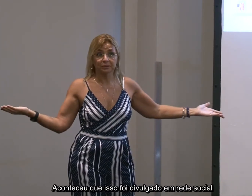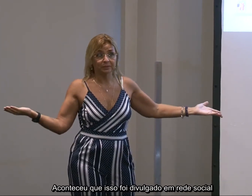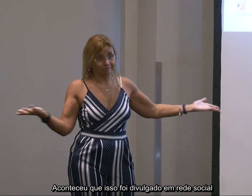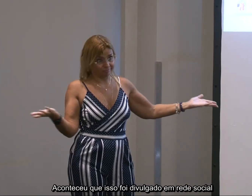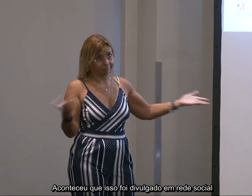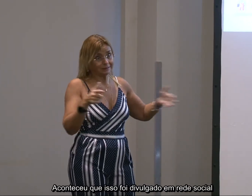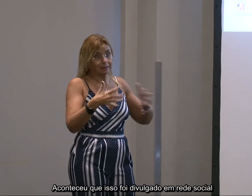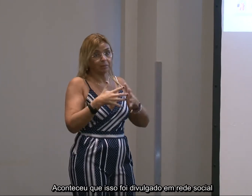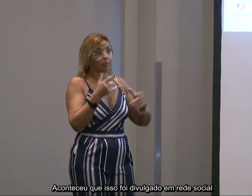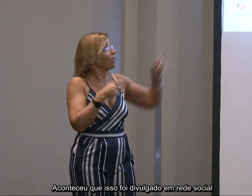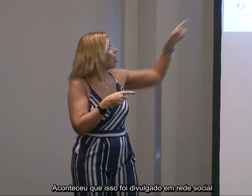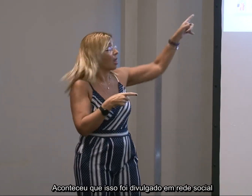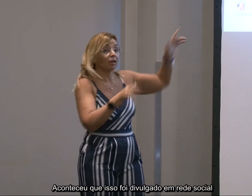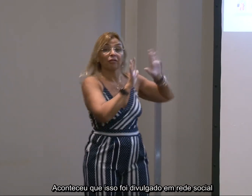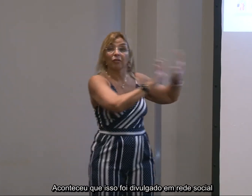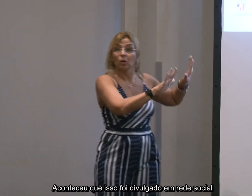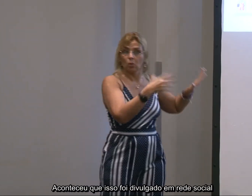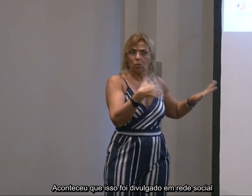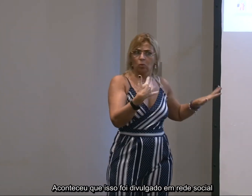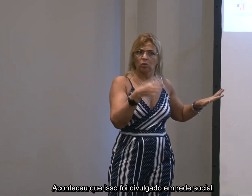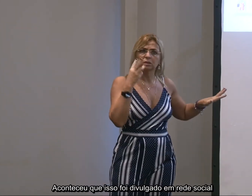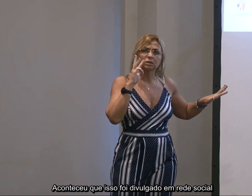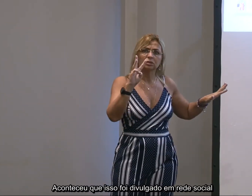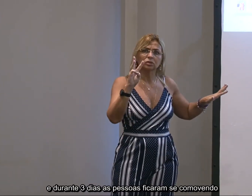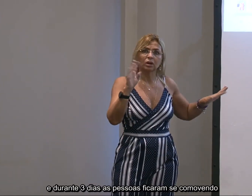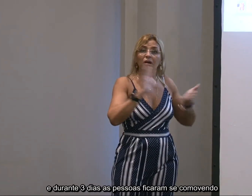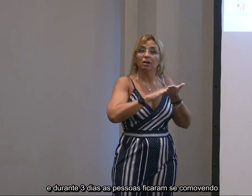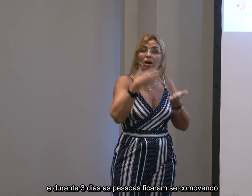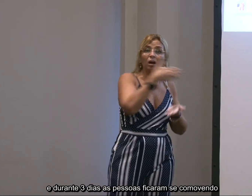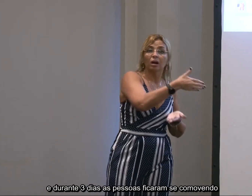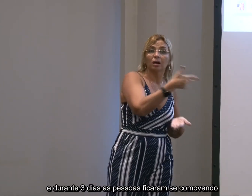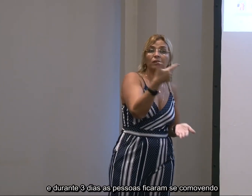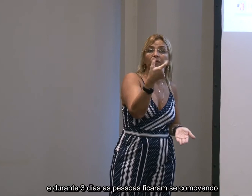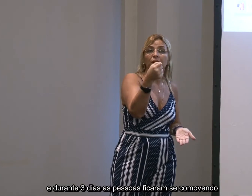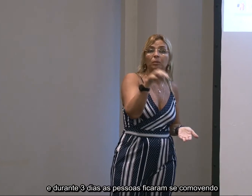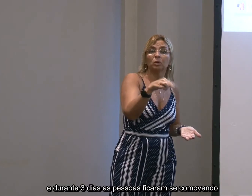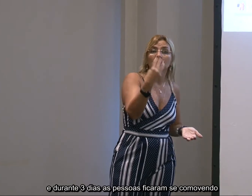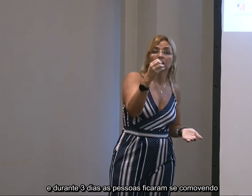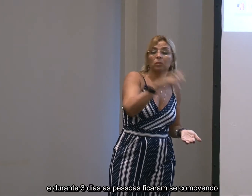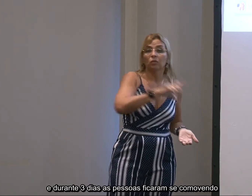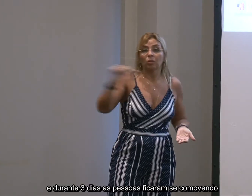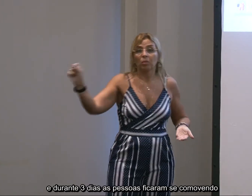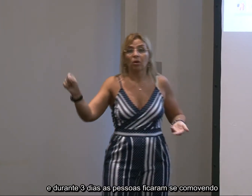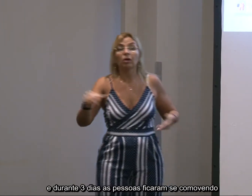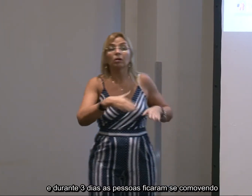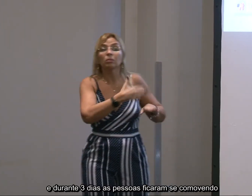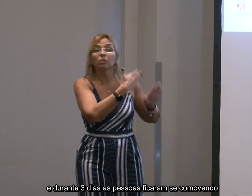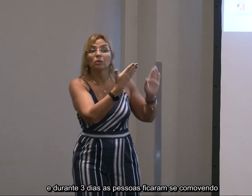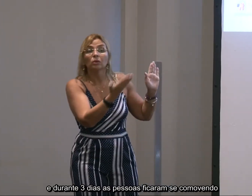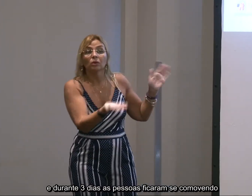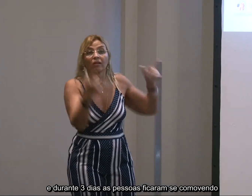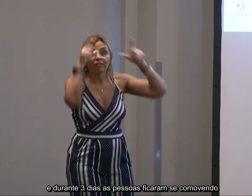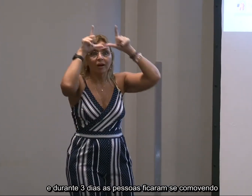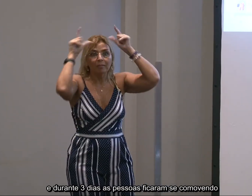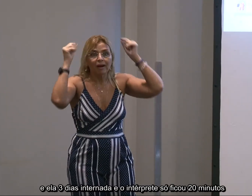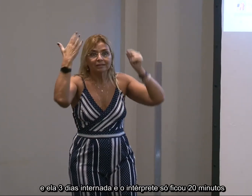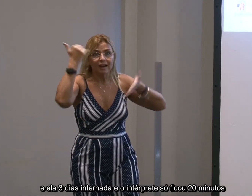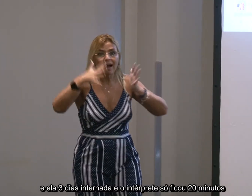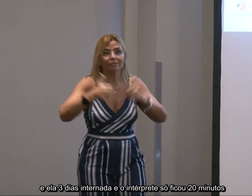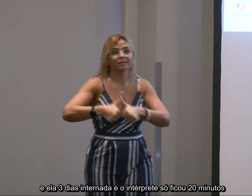exemplo, isso foi divulgado em rede social, ficou durante 3 dias as pessoas se comovendo, ela ficou 3 dias